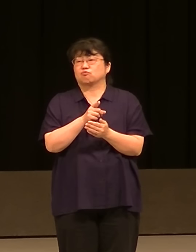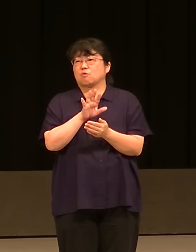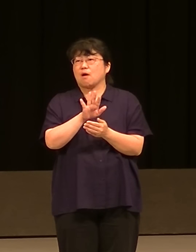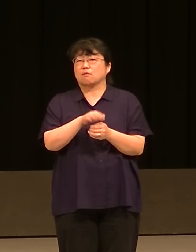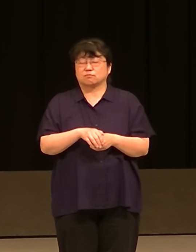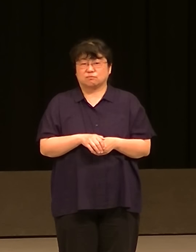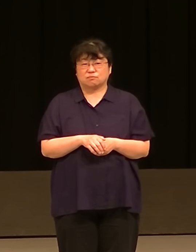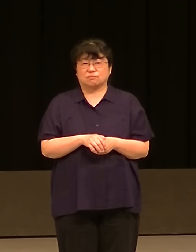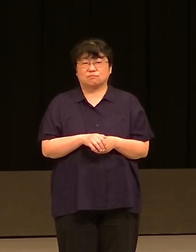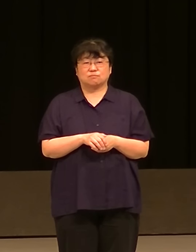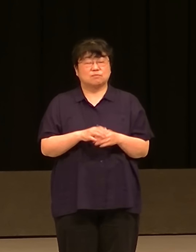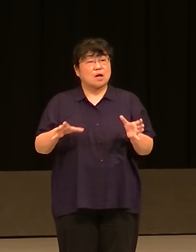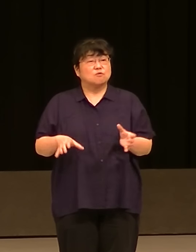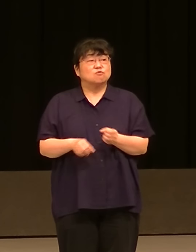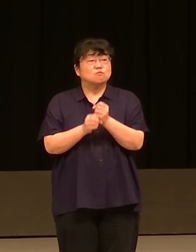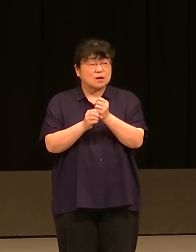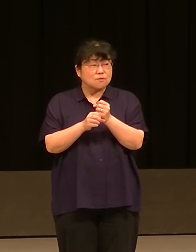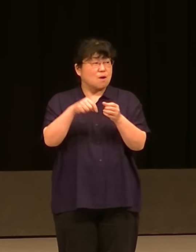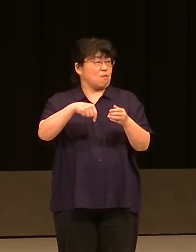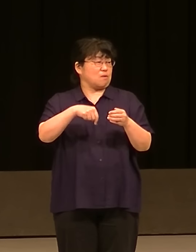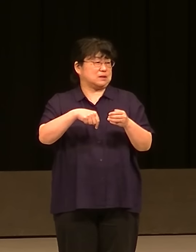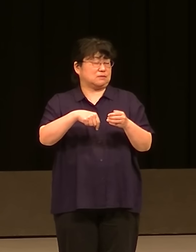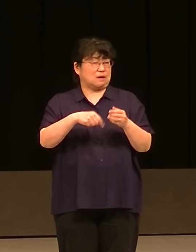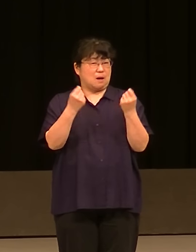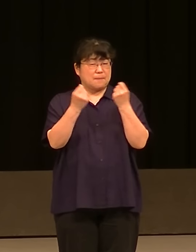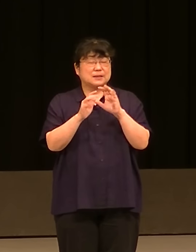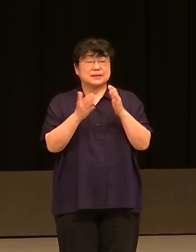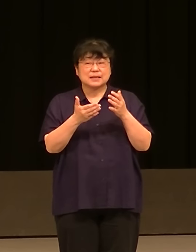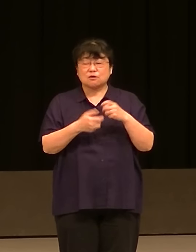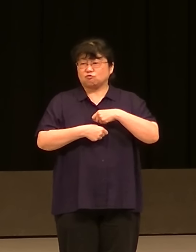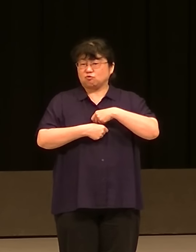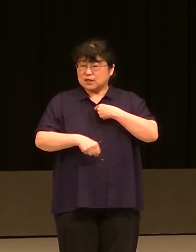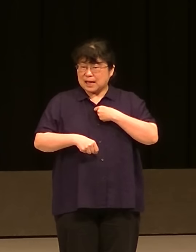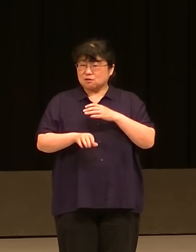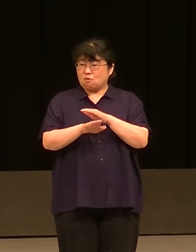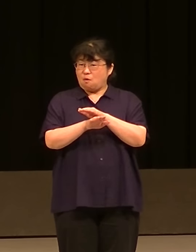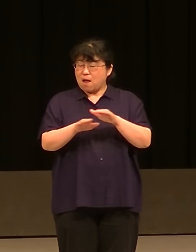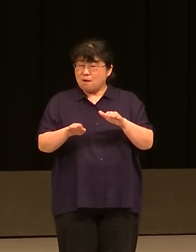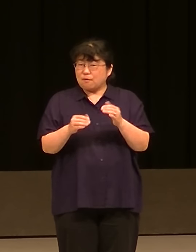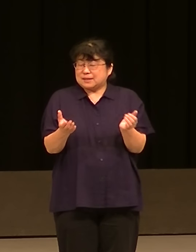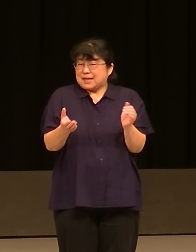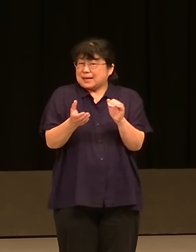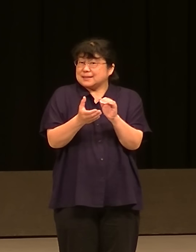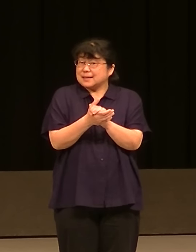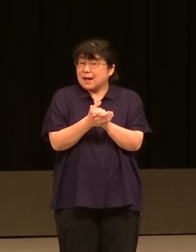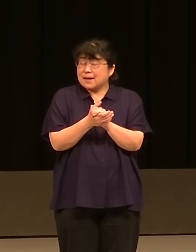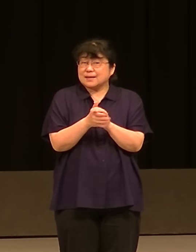から、つまりはここには間違いなく正義と平和の抱き合いが